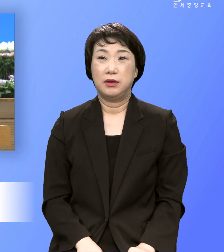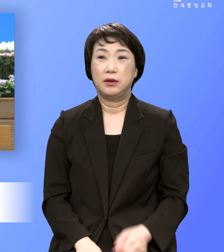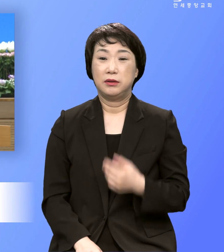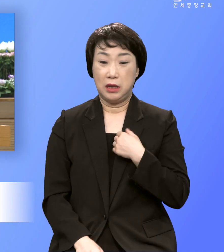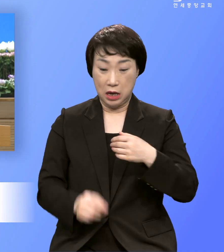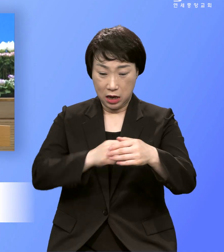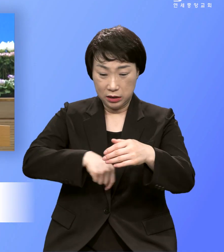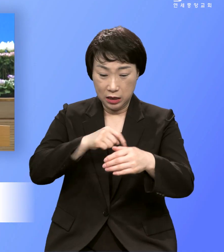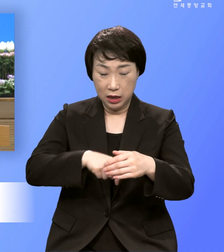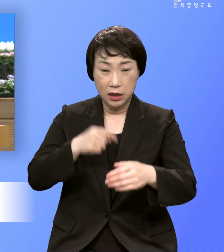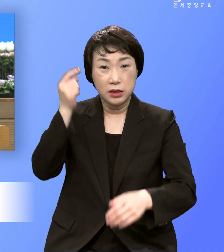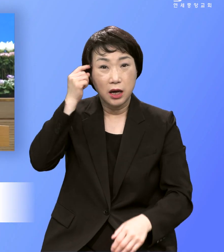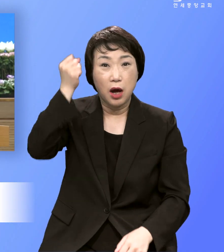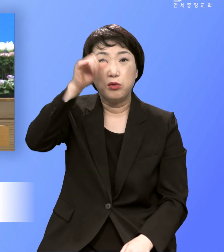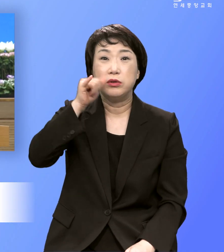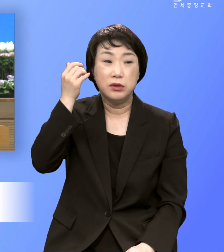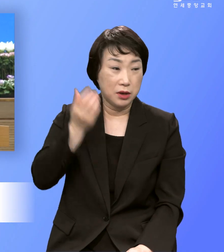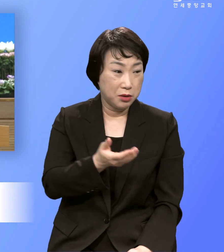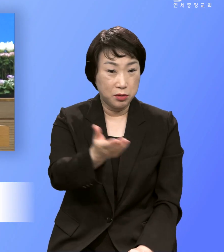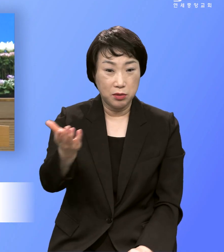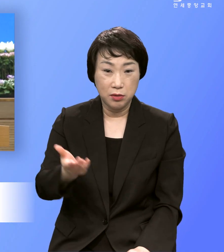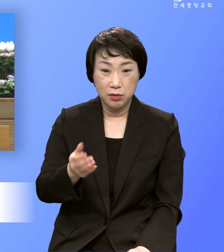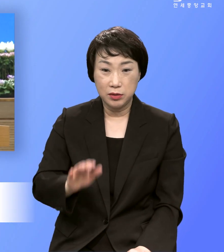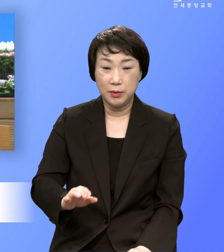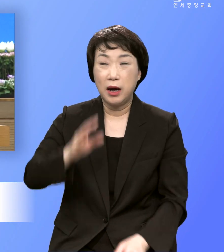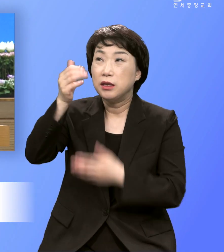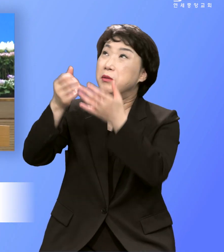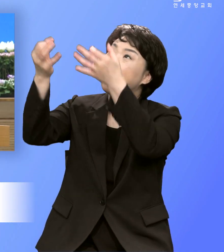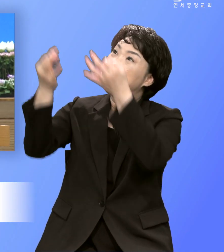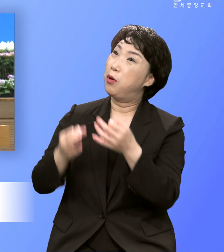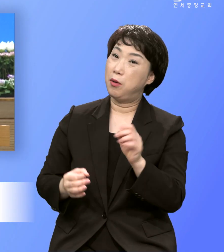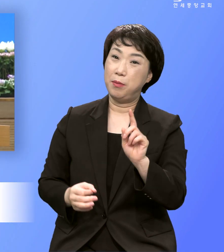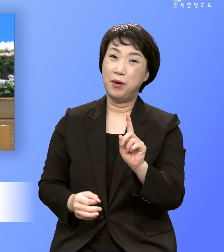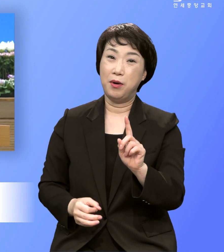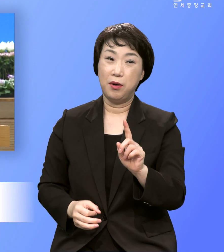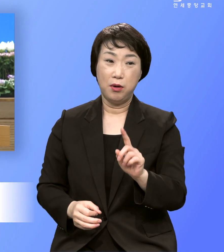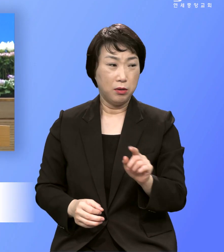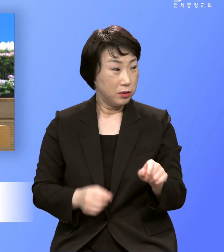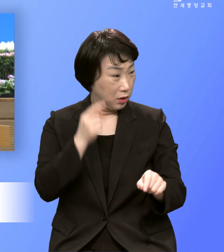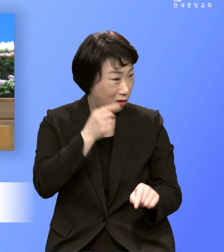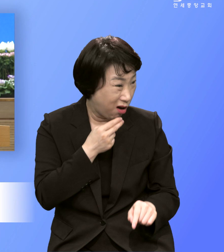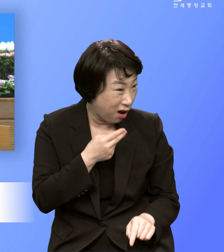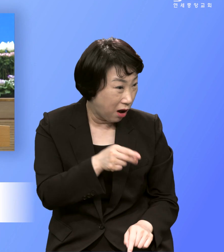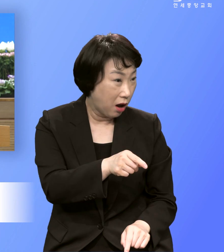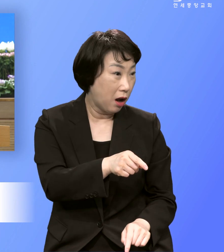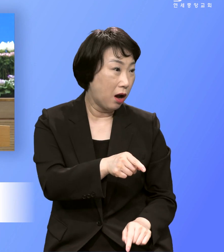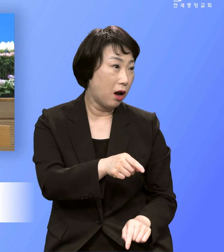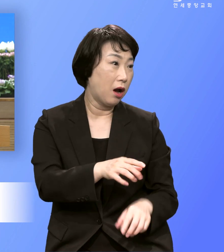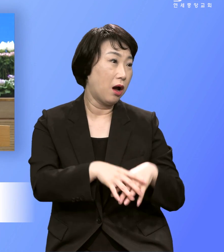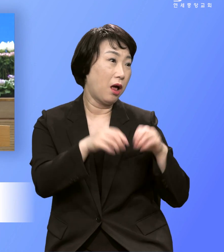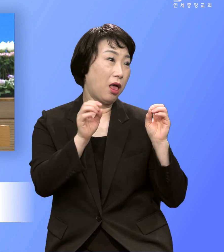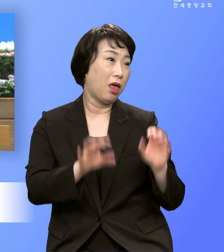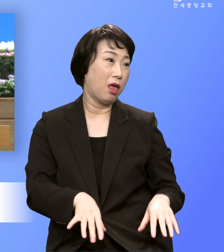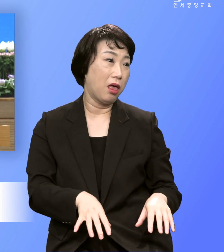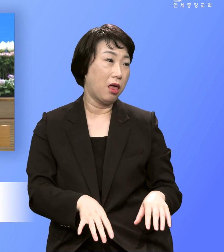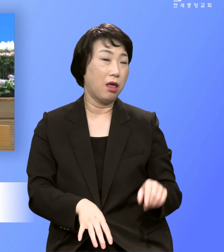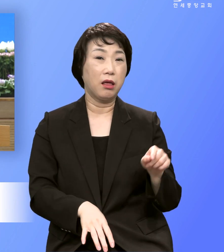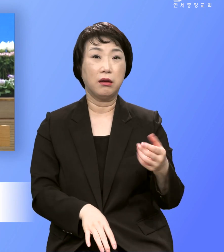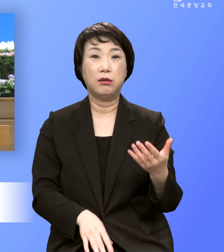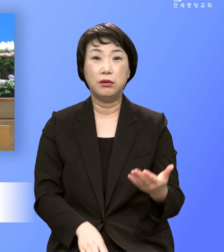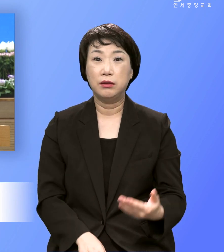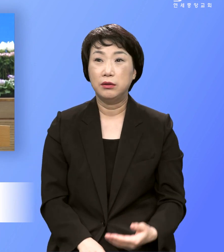내 속에서 그런 의지가 있느냐? 그럼 하나님 보실 때 의지가 없다면 아무 쓸모없는